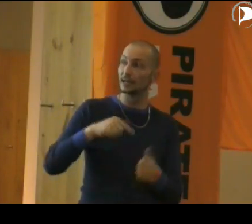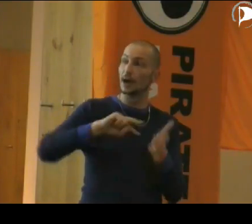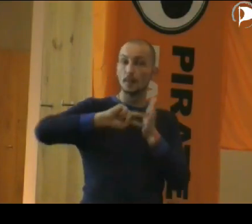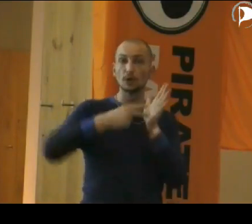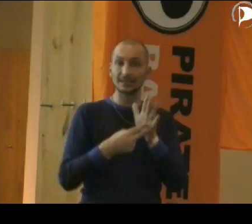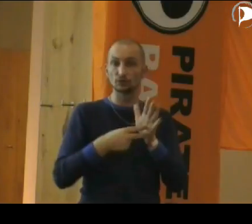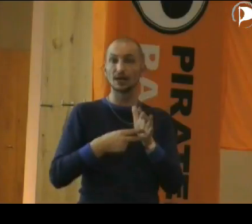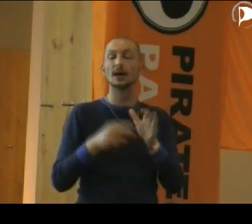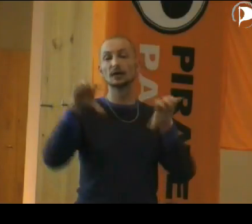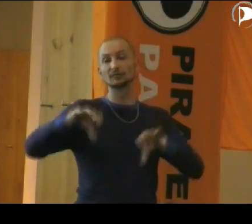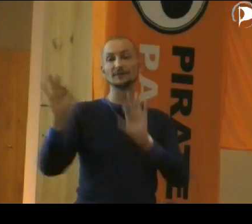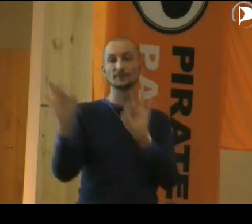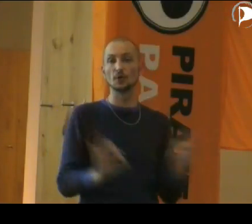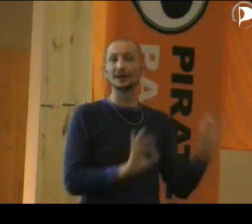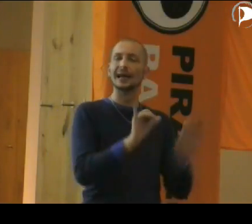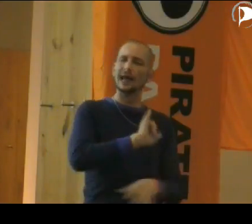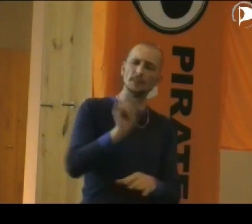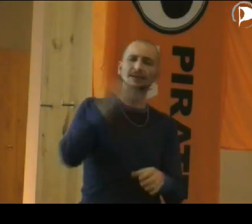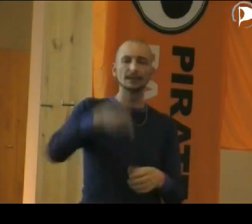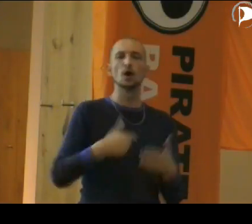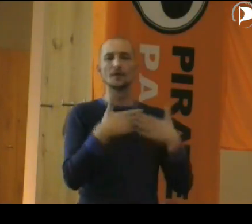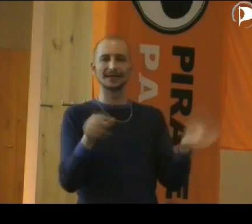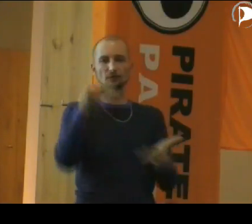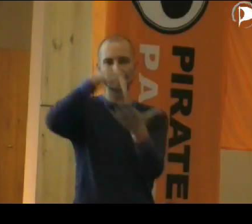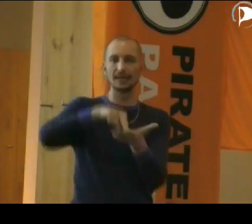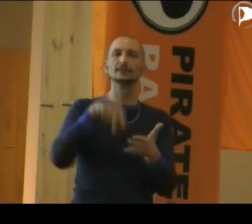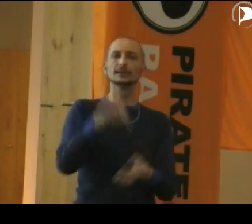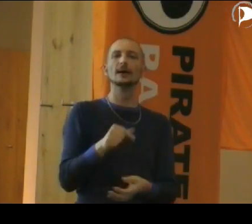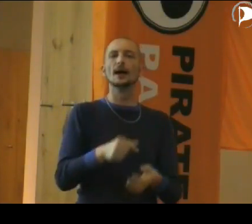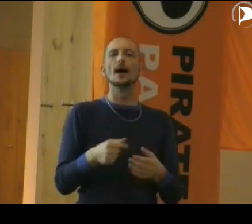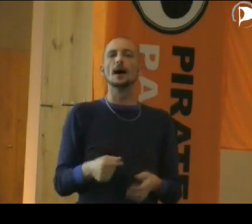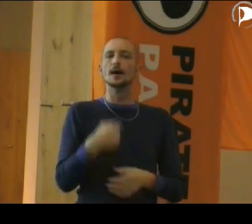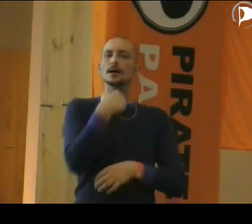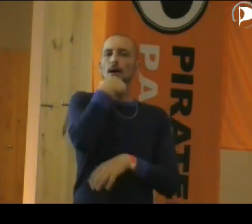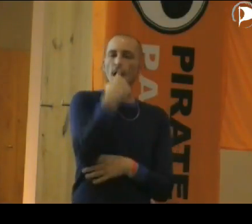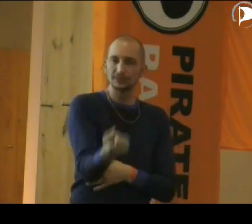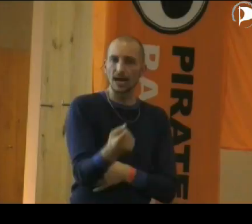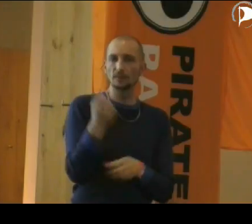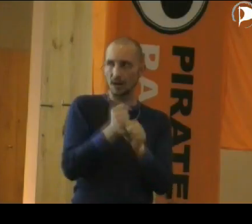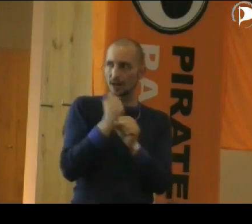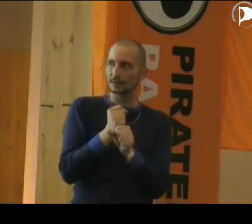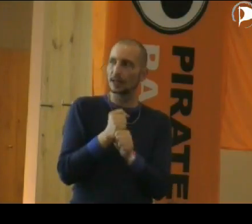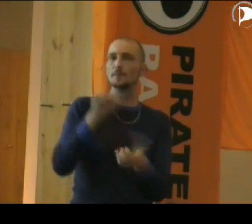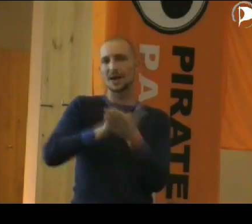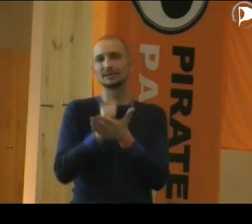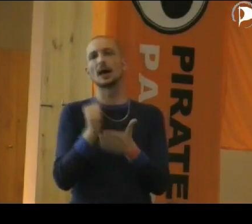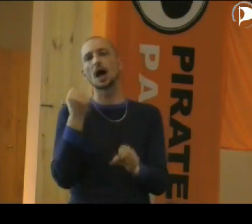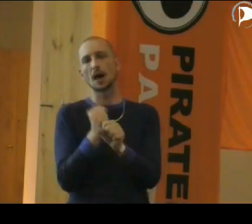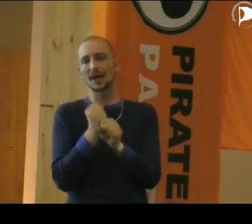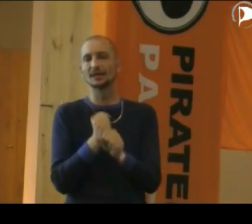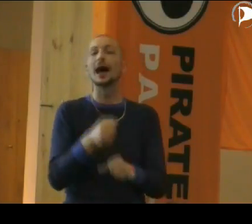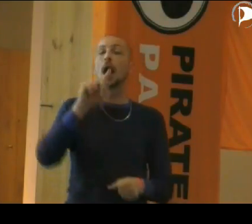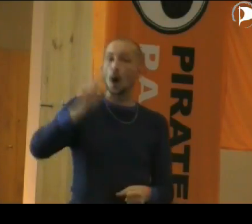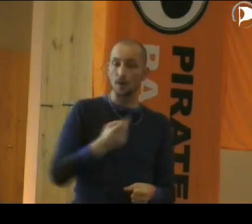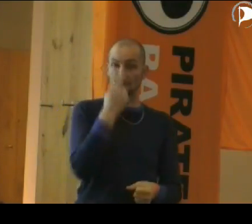der zellen nicht der öffentlichkeit stehen er seine statements abgeben so treten und so weiter dabei ist seine menschen werden auch fehler